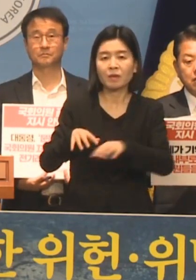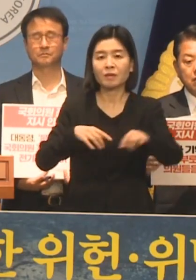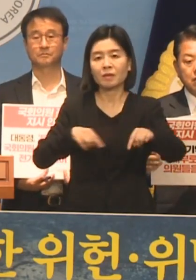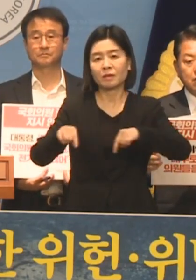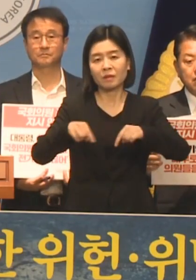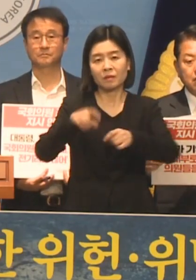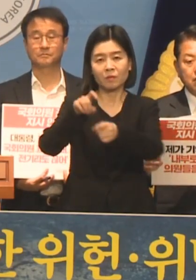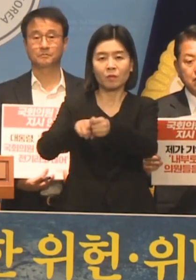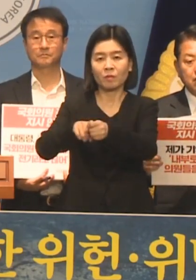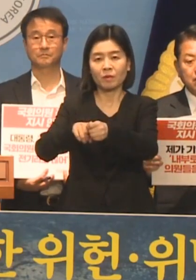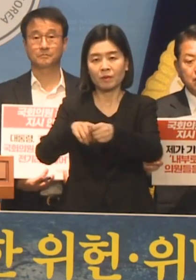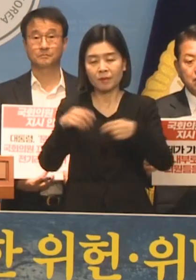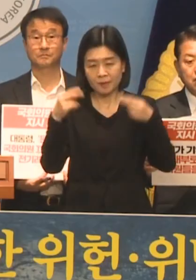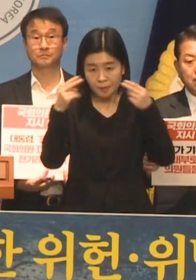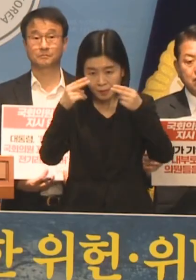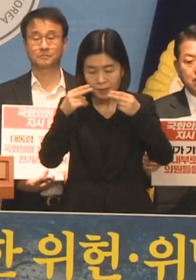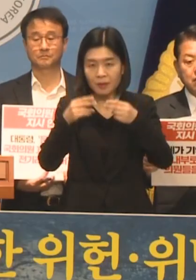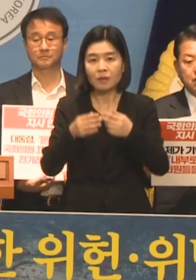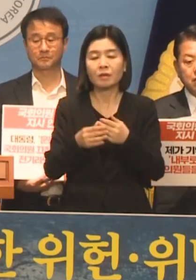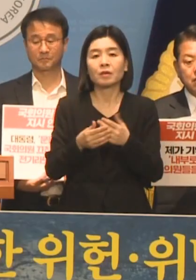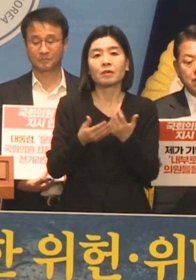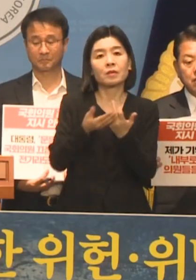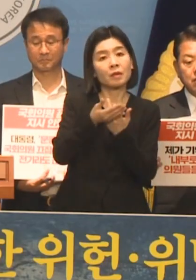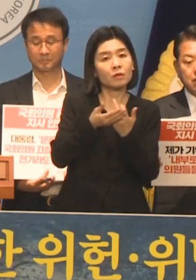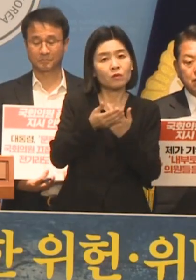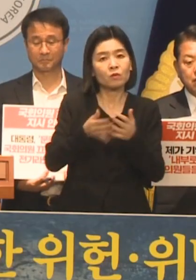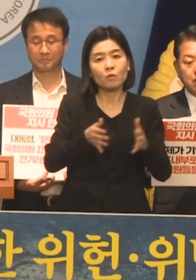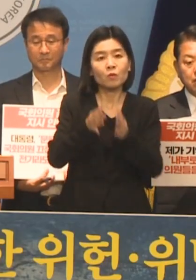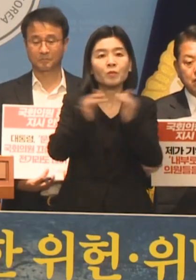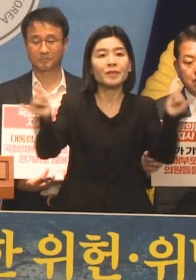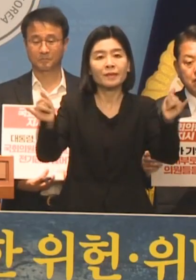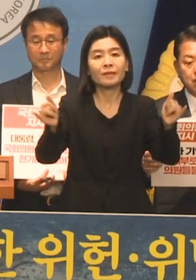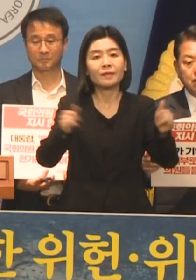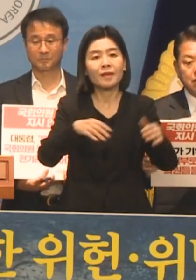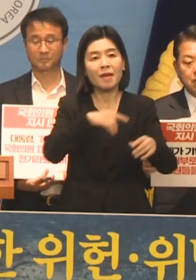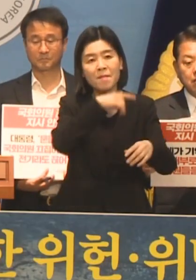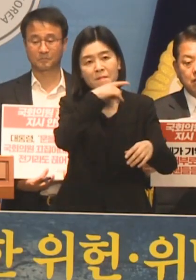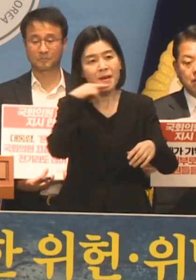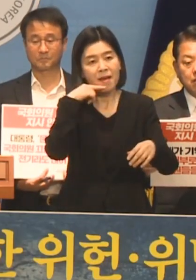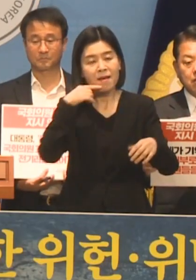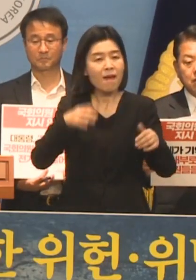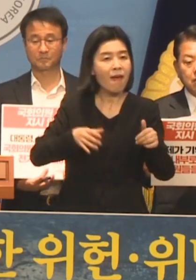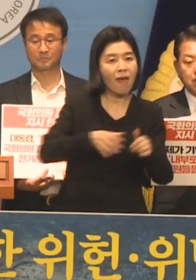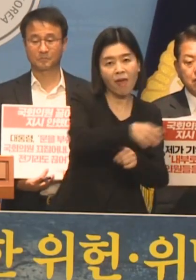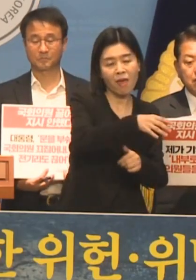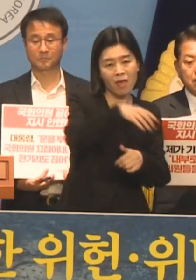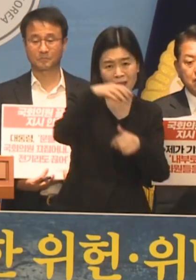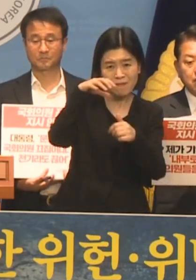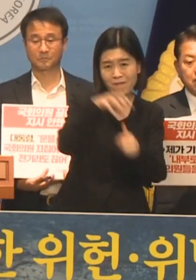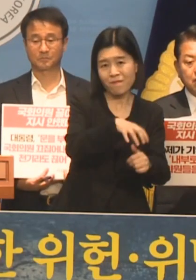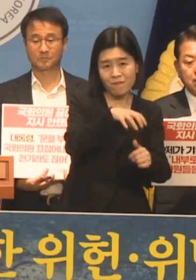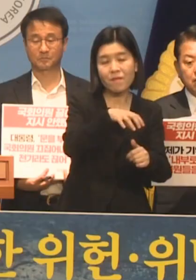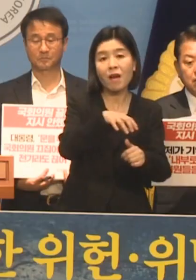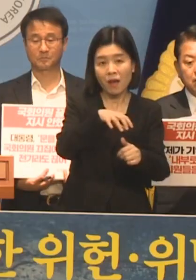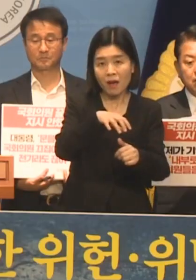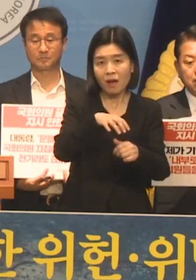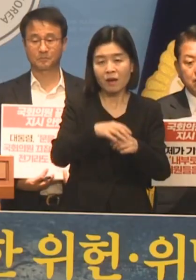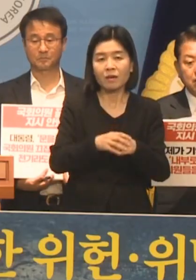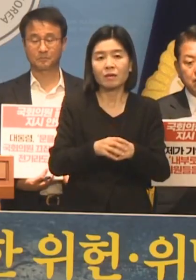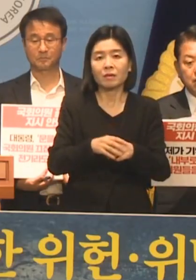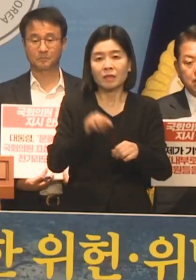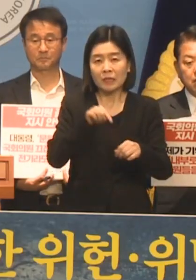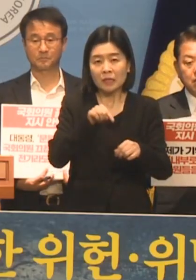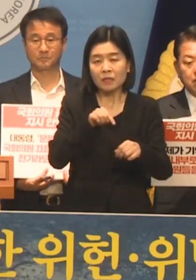위해서 제주 도민을 빨갱이로 가두어 왔고 또 그것이